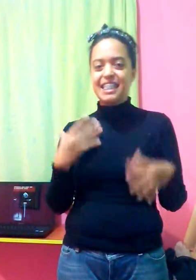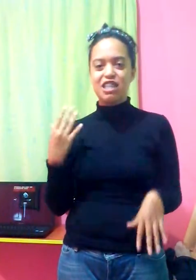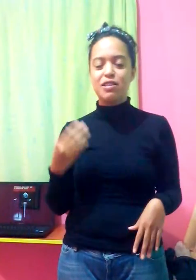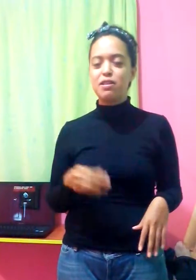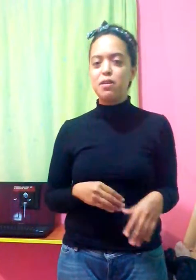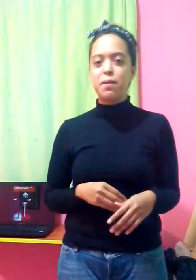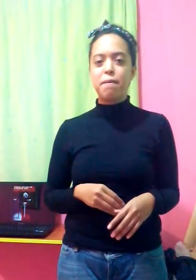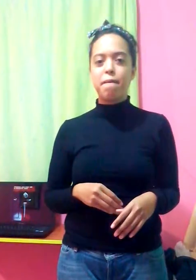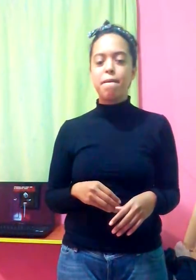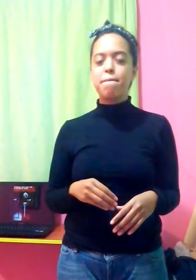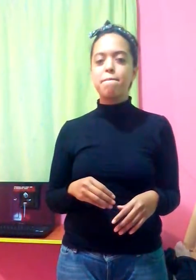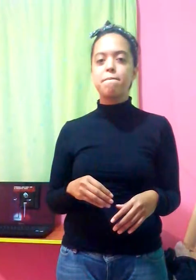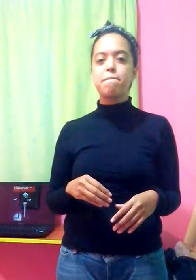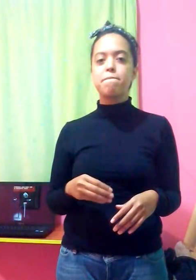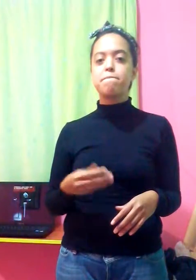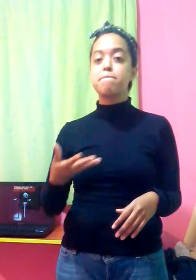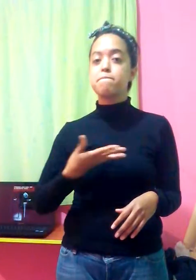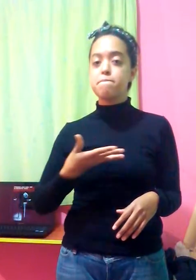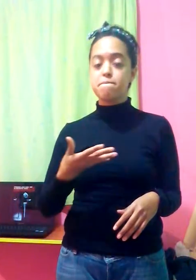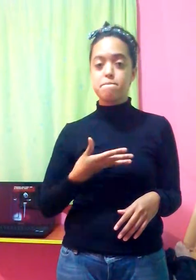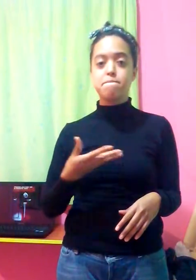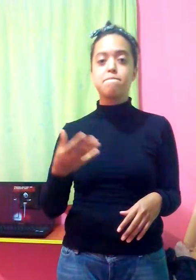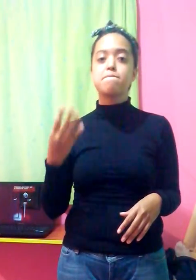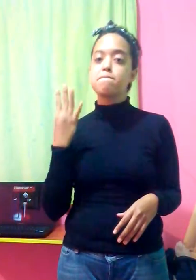¿Por qué? Porque traigo cuatro. Cuatro que tú llevas, allá te explico. Vámonos.